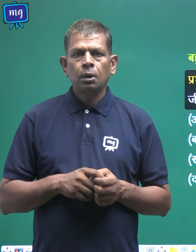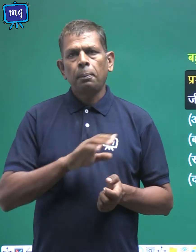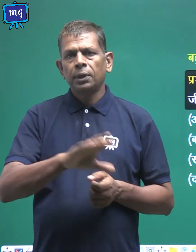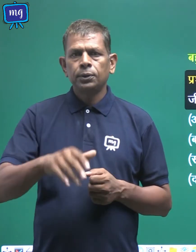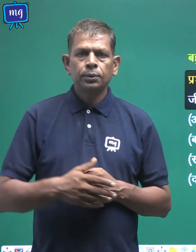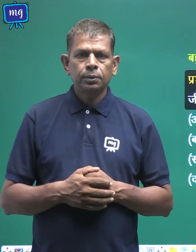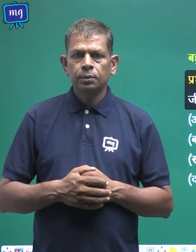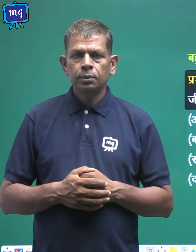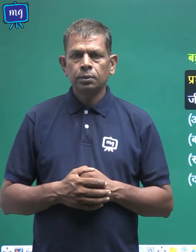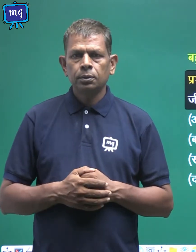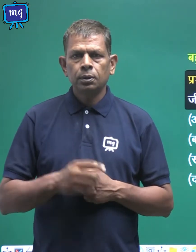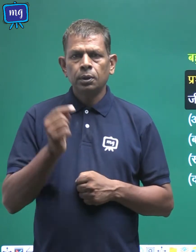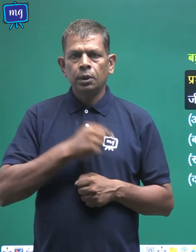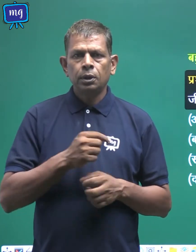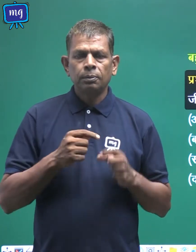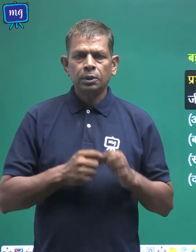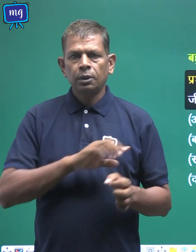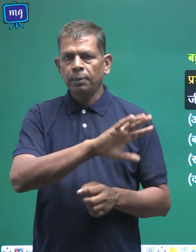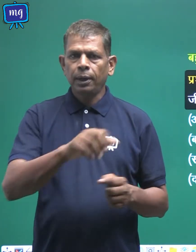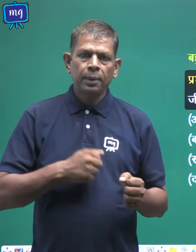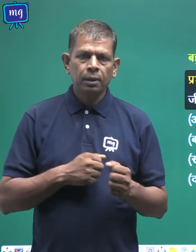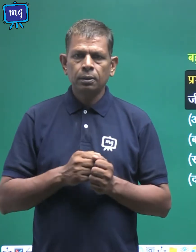बच्चों, इस प्रश्न में हमें